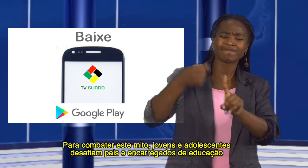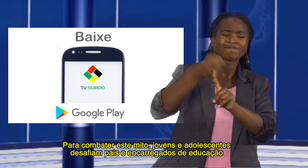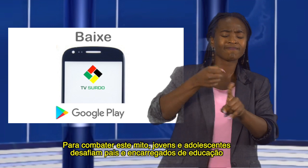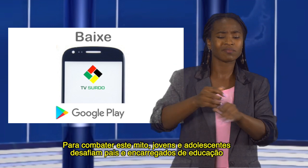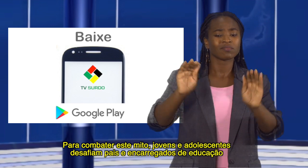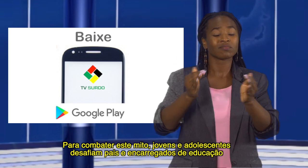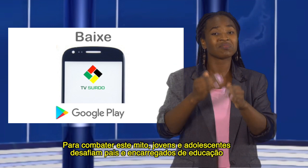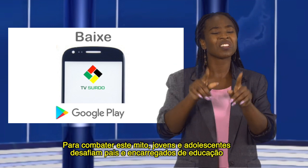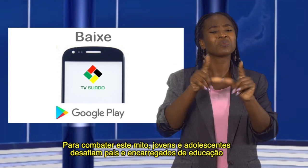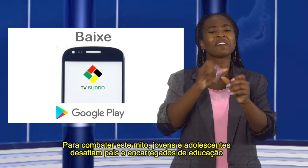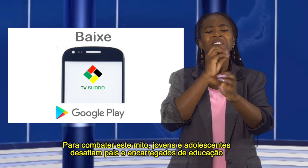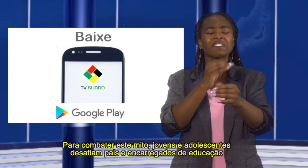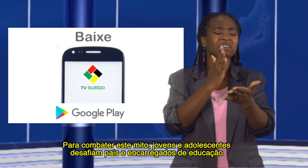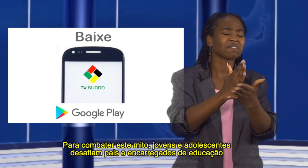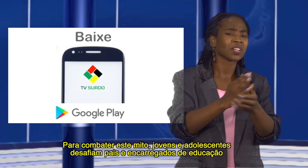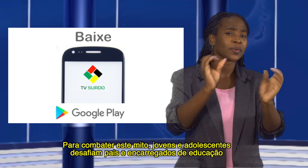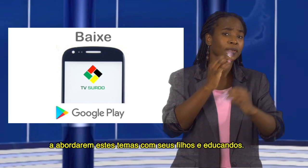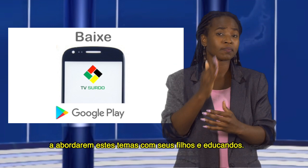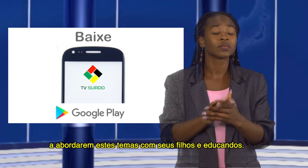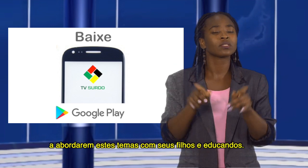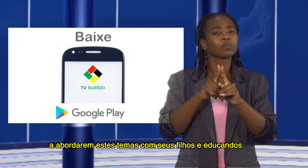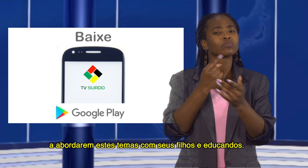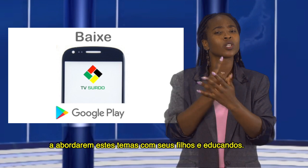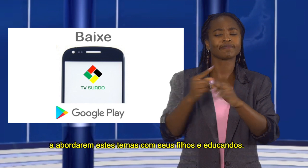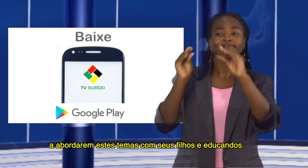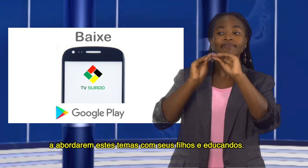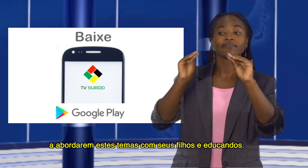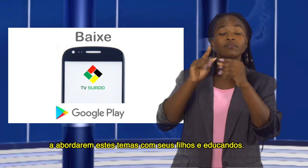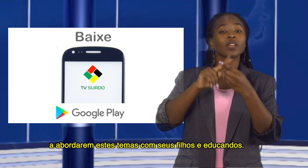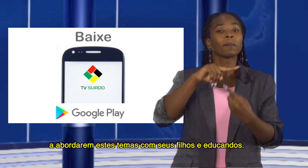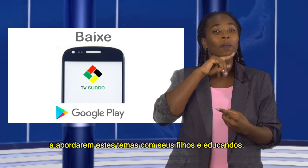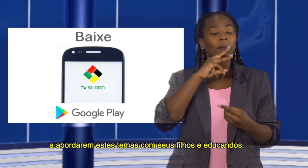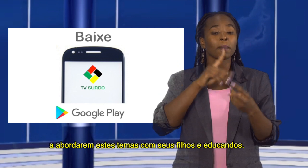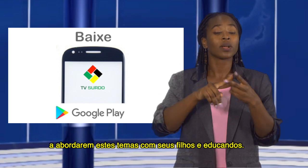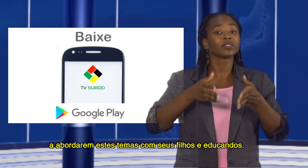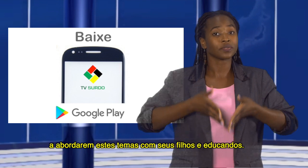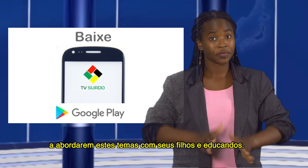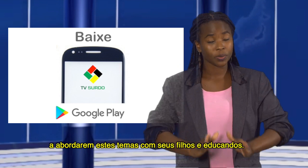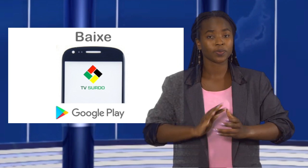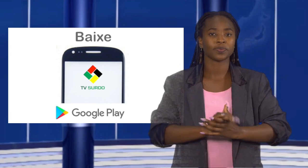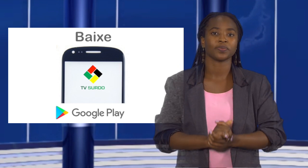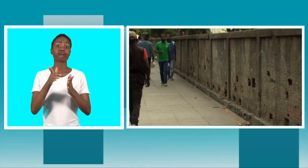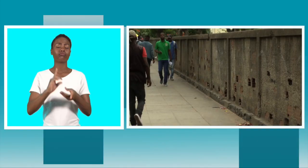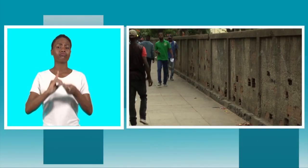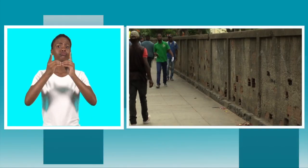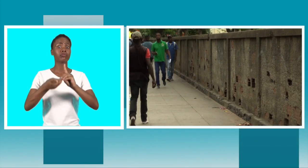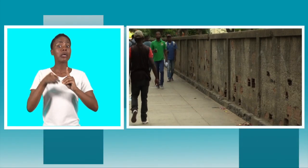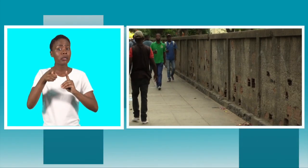e adolescentes desafiam pais encarregados de educação a abordarem estes temas com seus filhos e educandos.